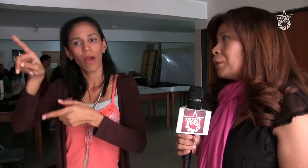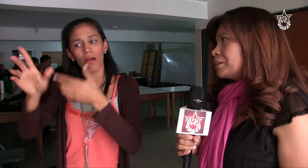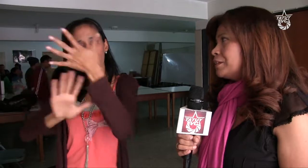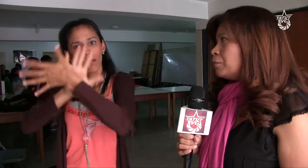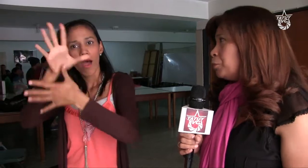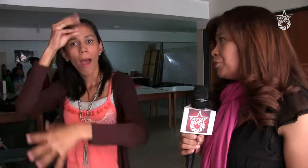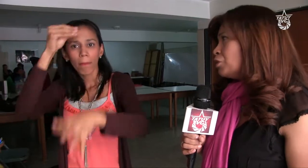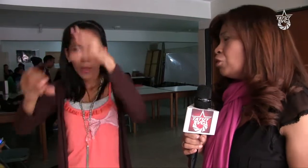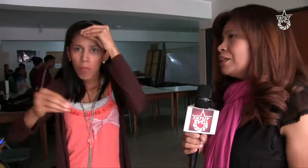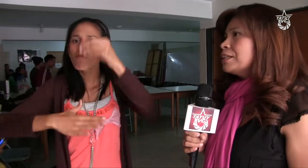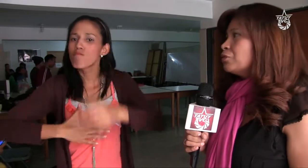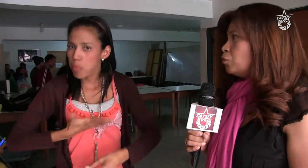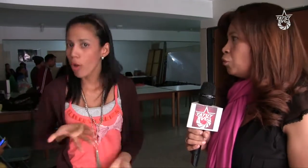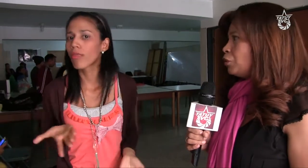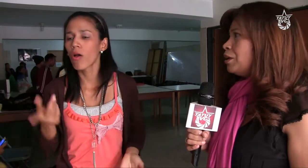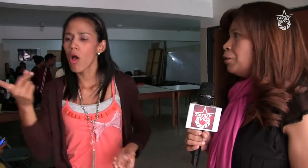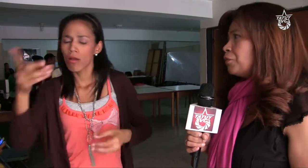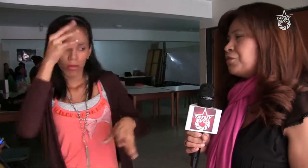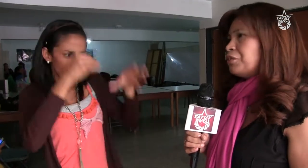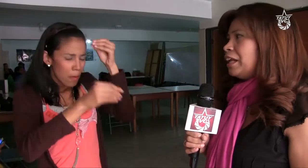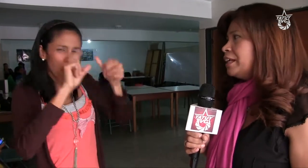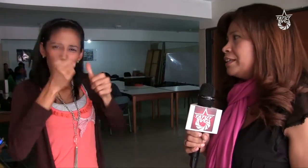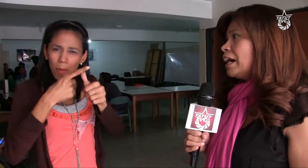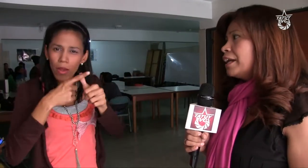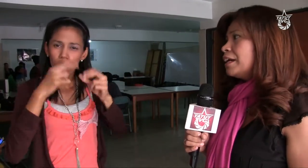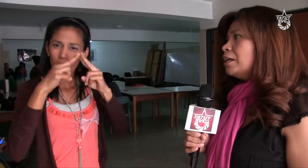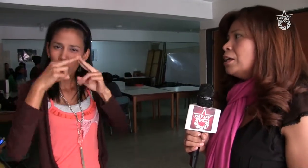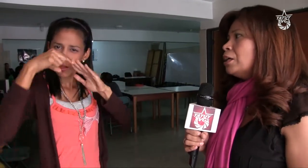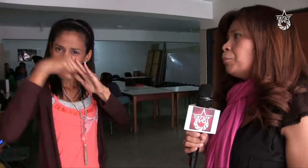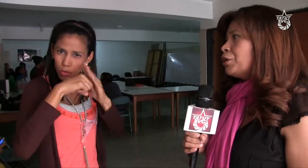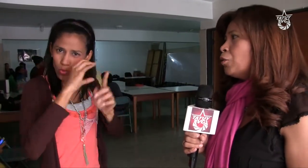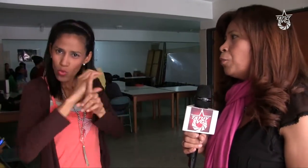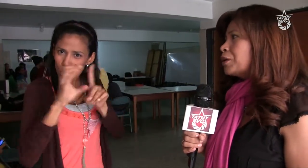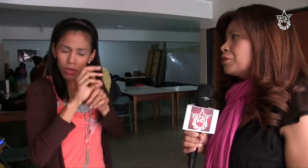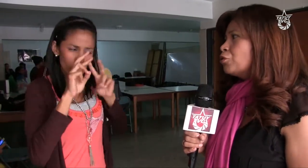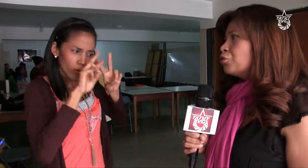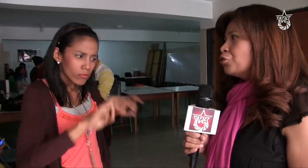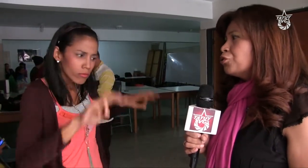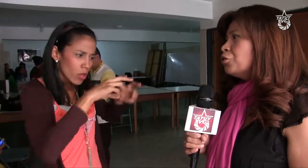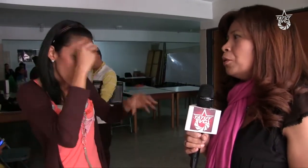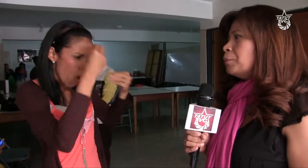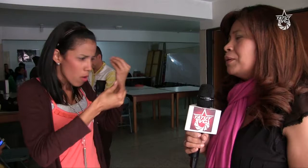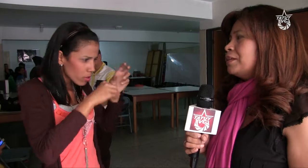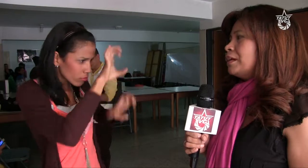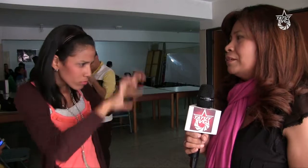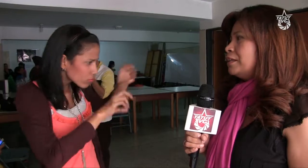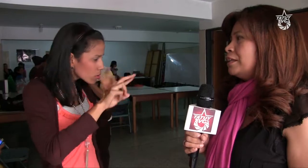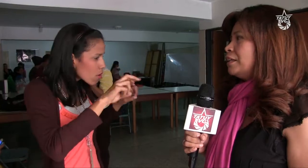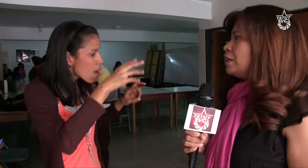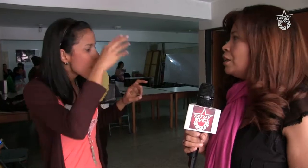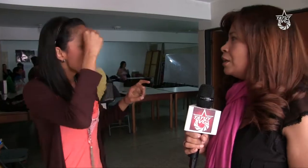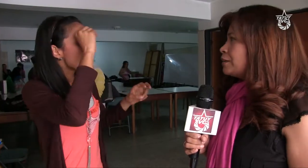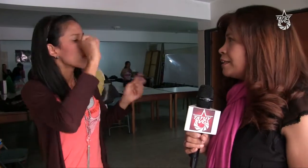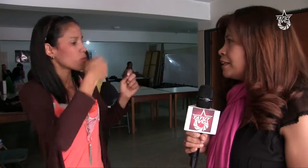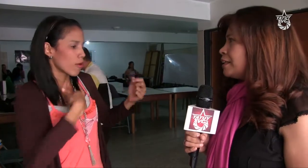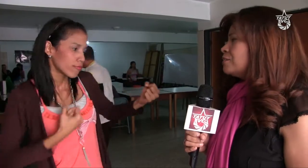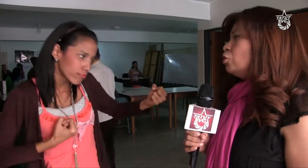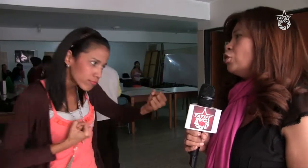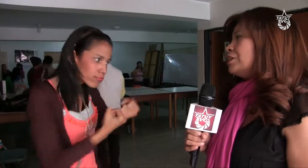compartir, tenemos personas oyentes que son muy buenas y profesionales en esta área y pueden compartir con nosotros mediante talleres lo que